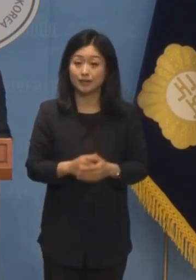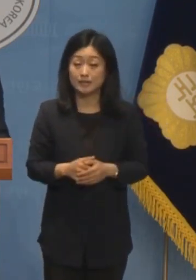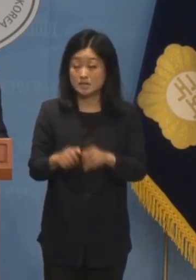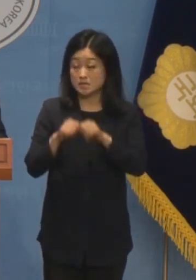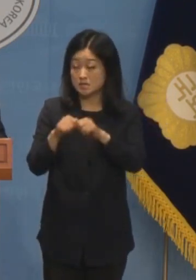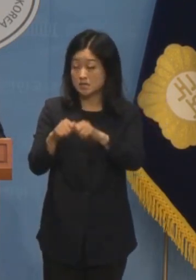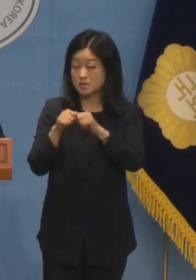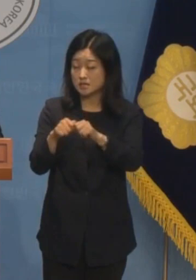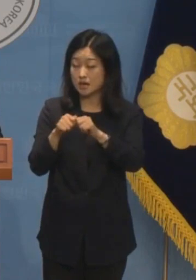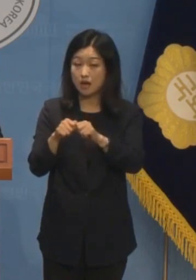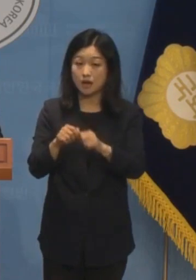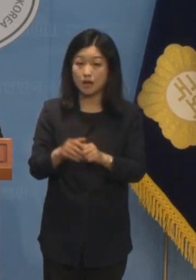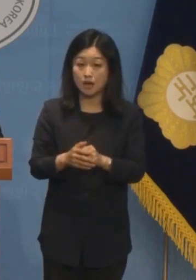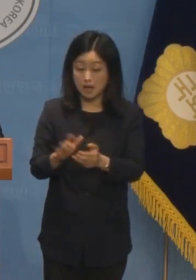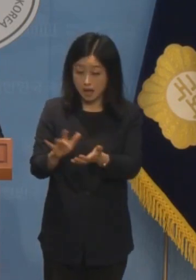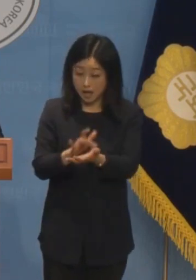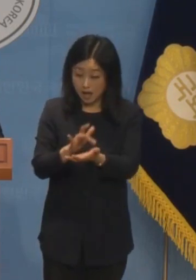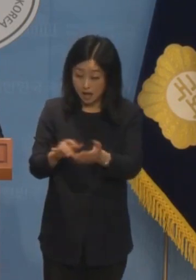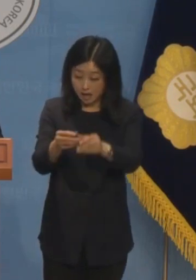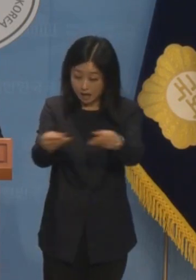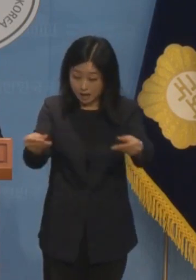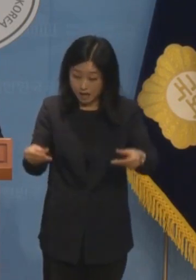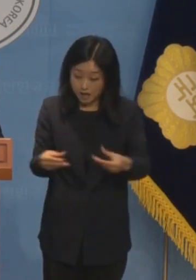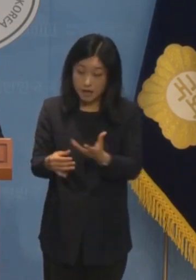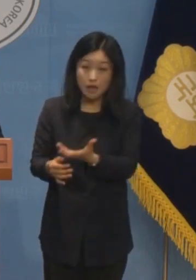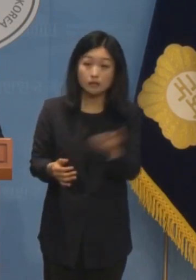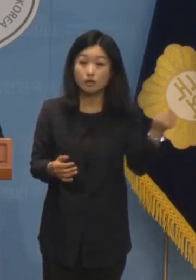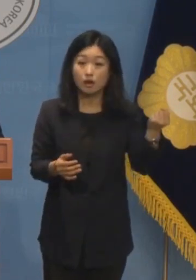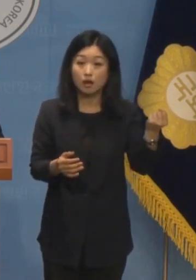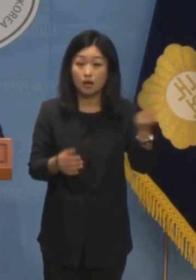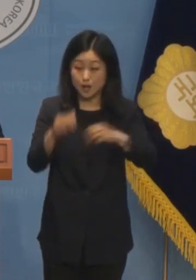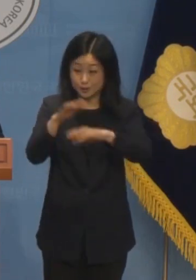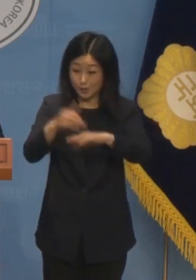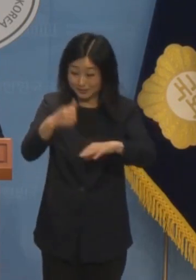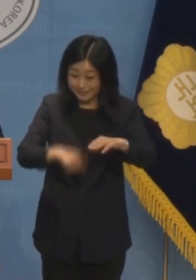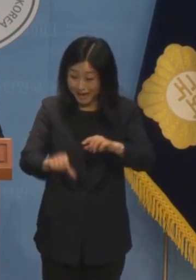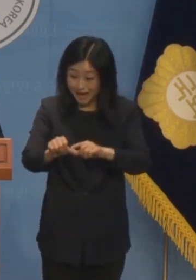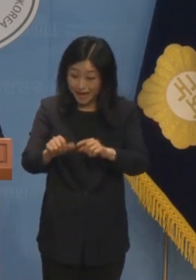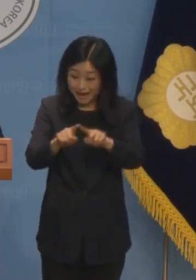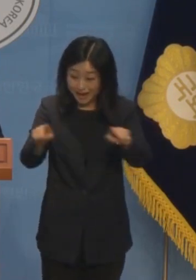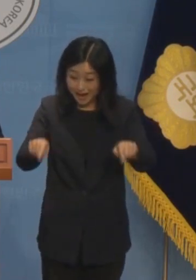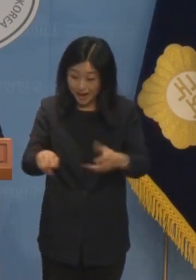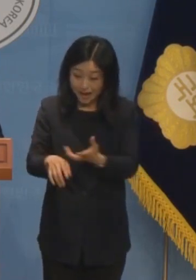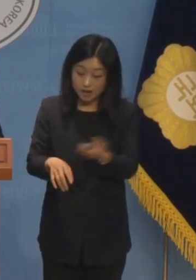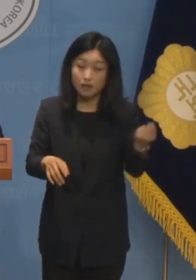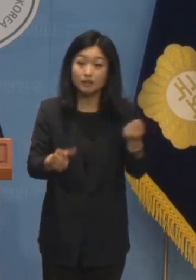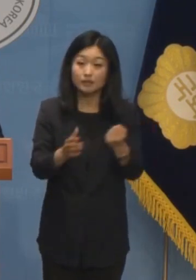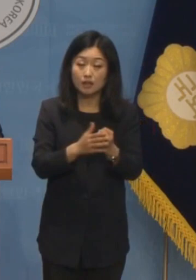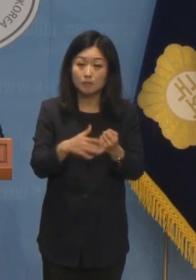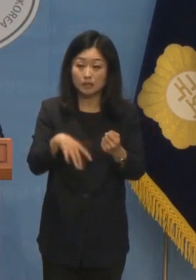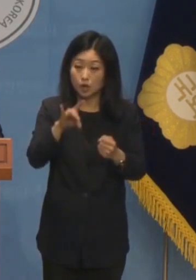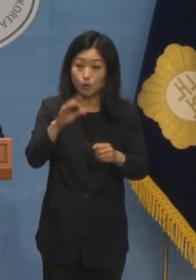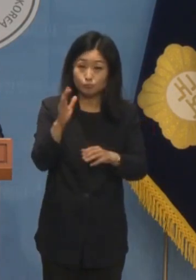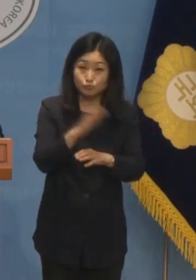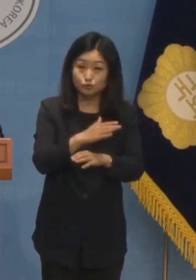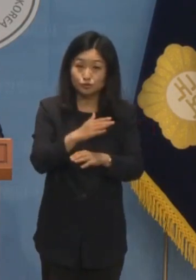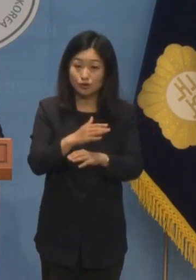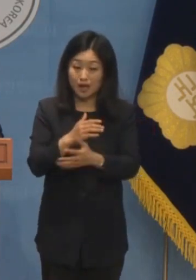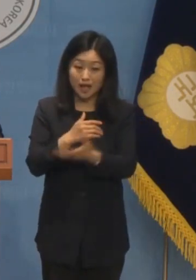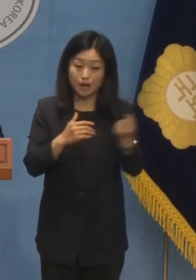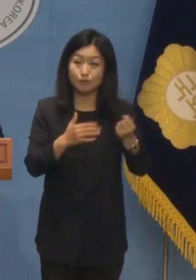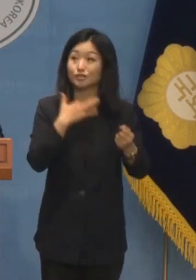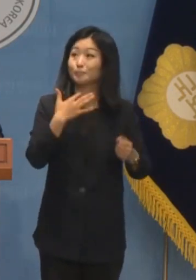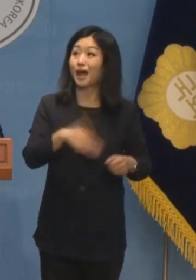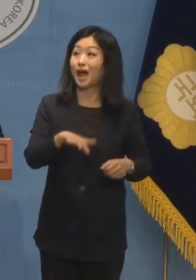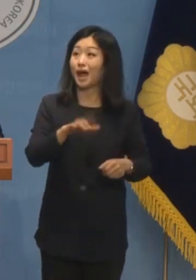심지어 손자의 아이패드까지 압수해 가져가 놓고 압수 시점이 다르다고 처음부터 압수한 바